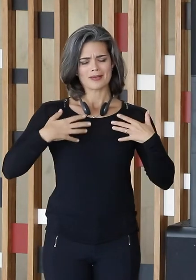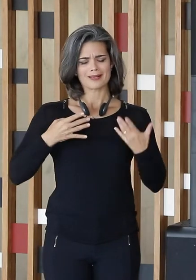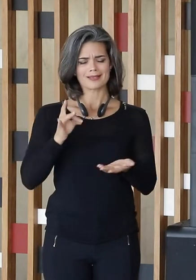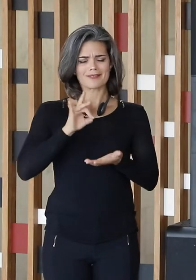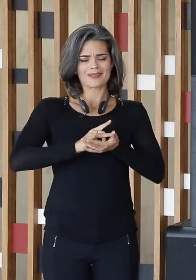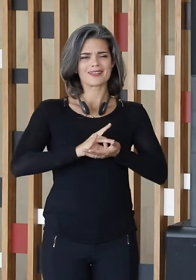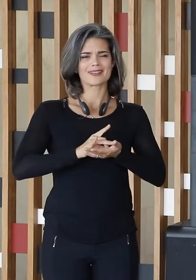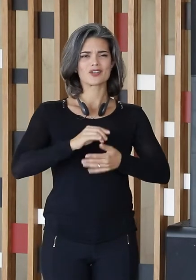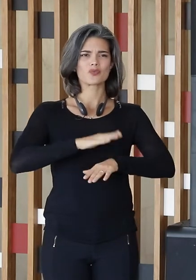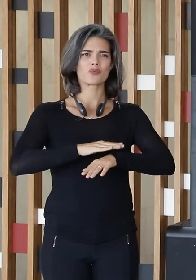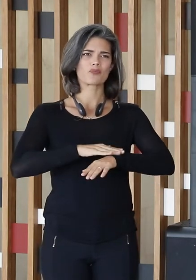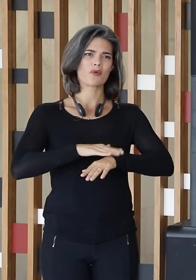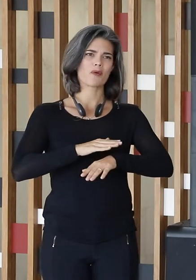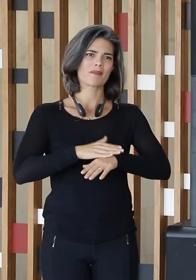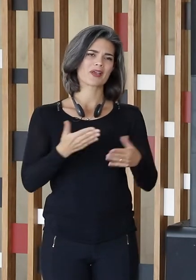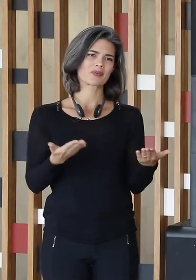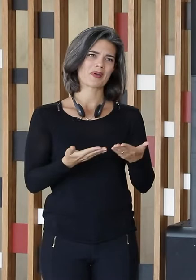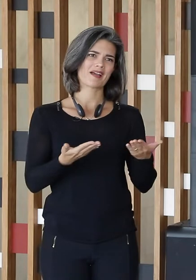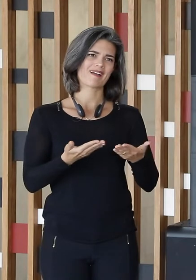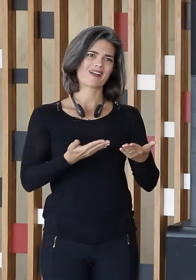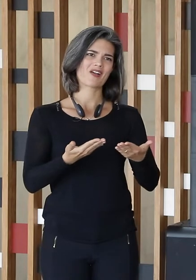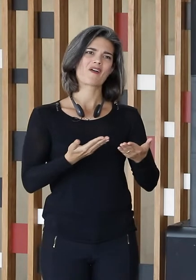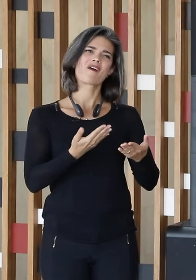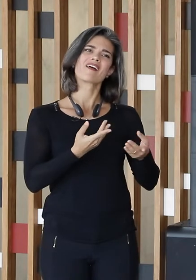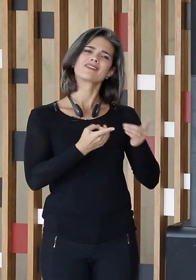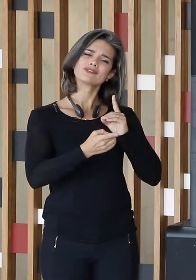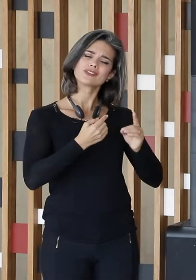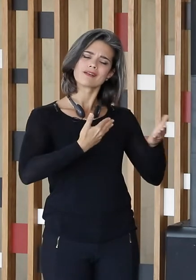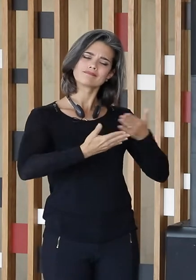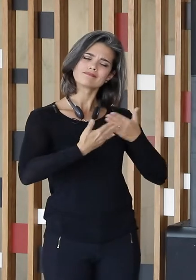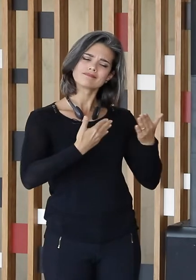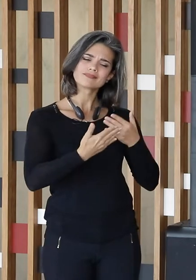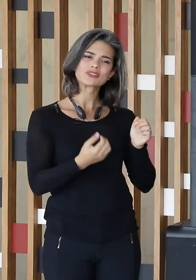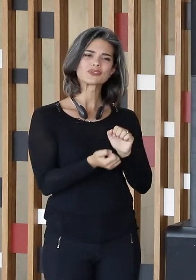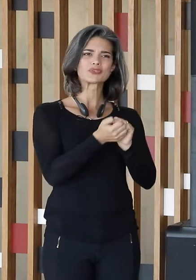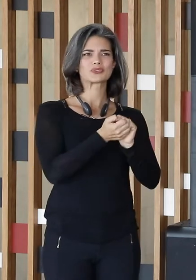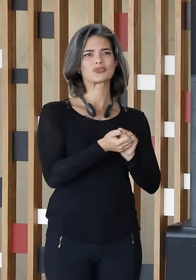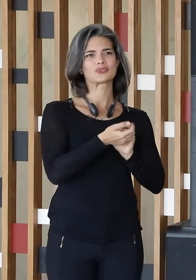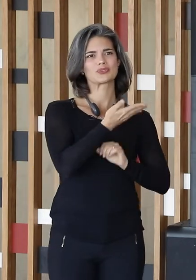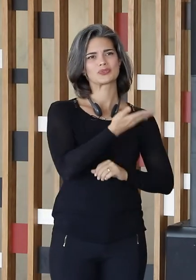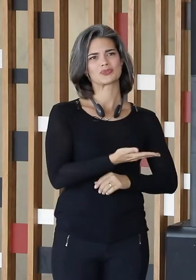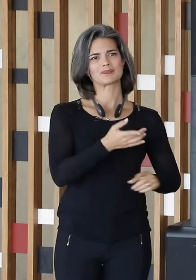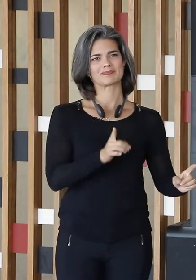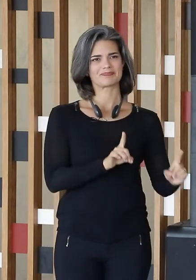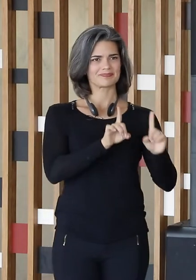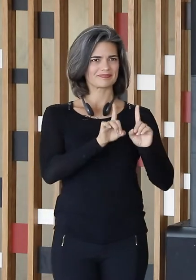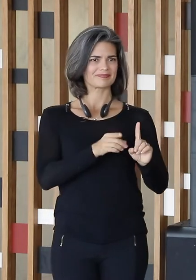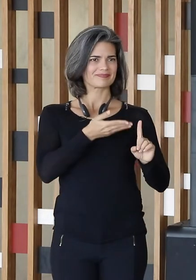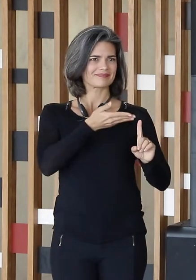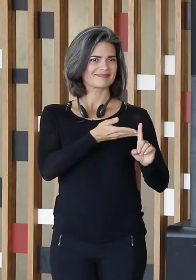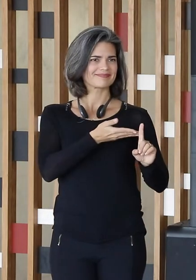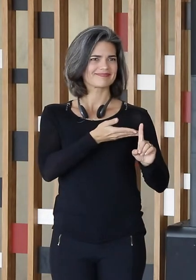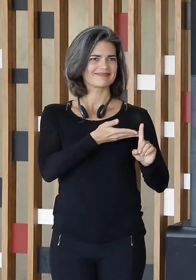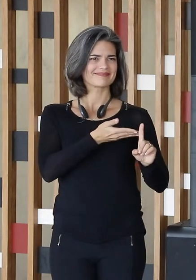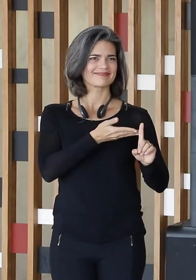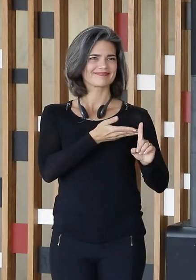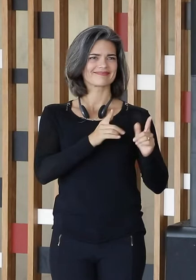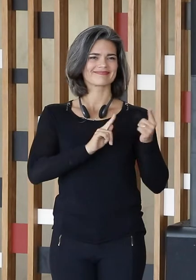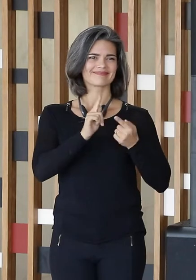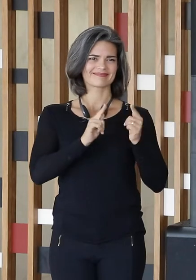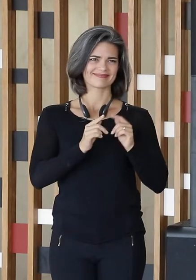muito grande poder manter esse diálogo com o meu homólogo